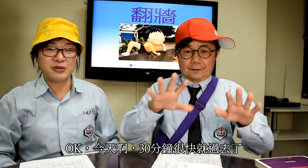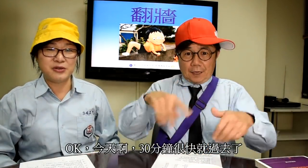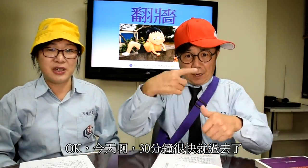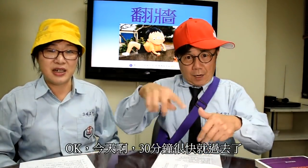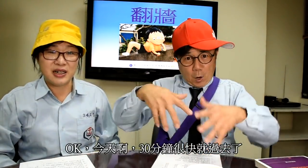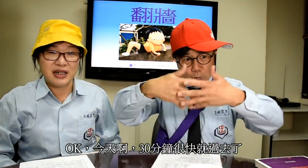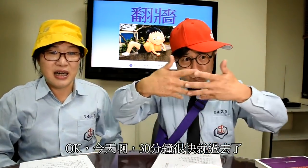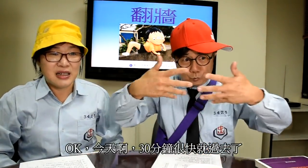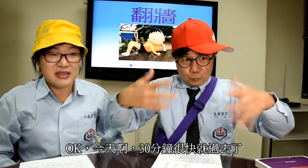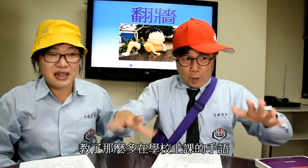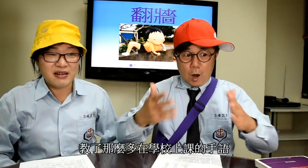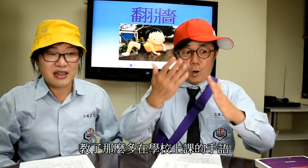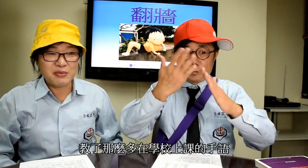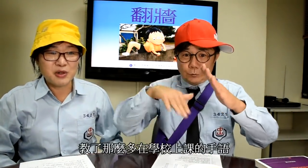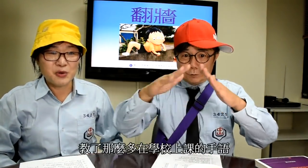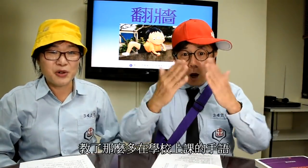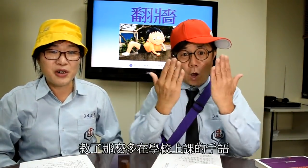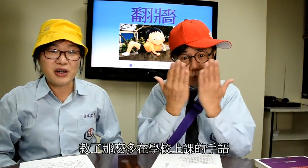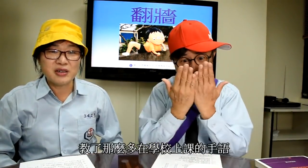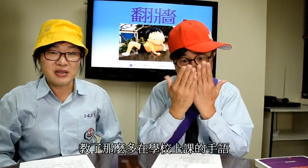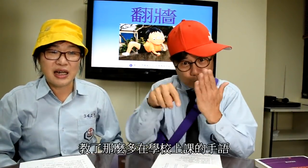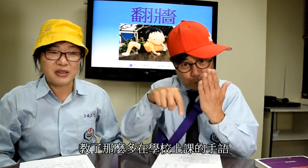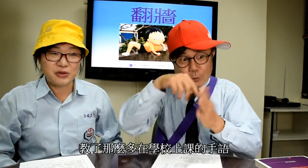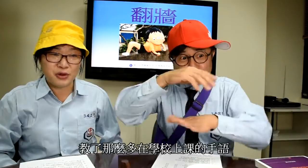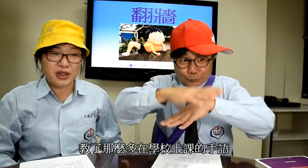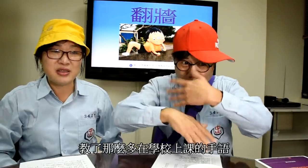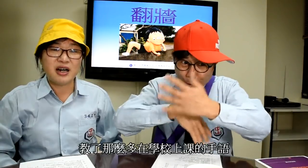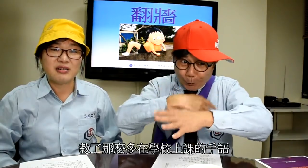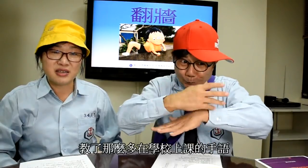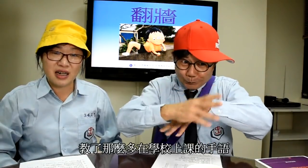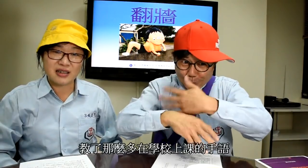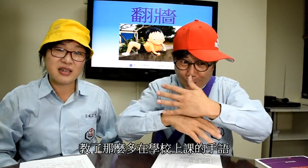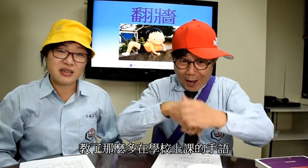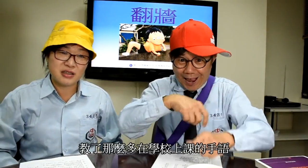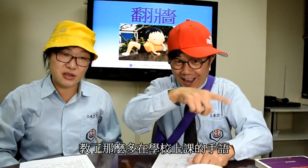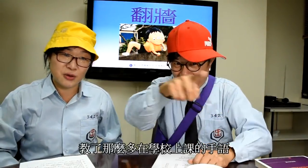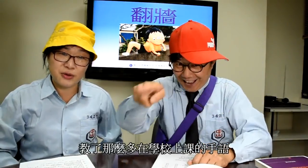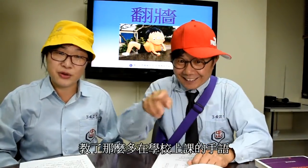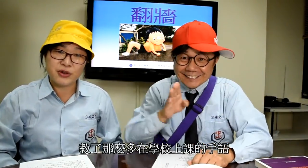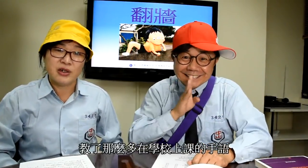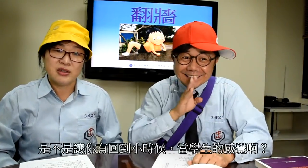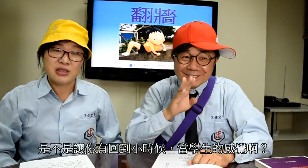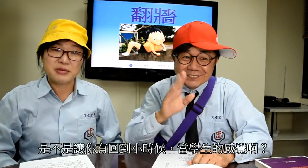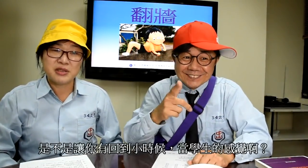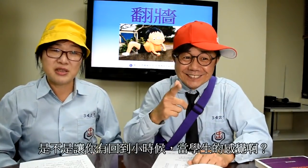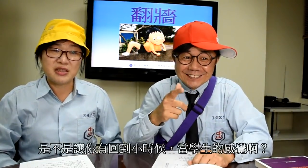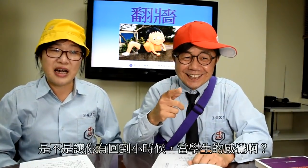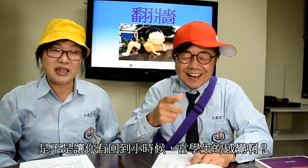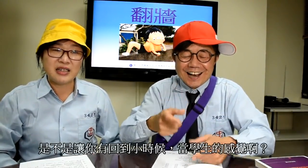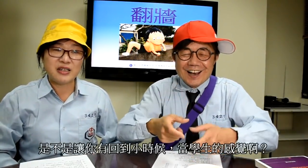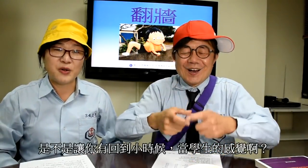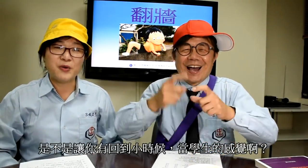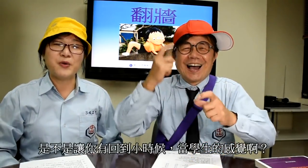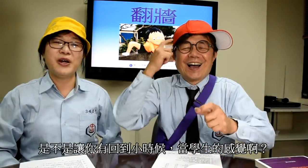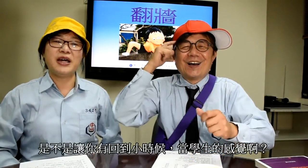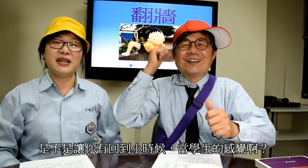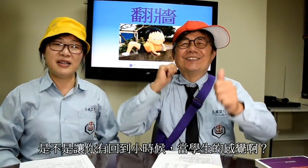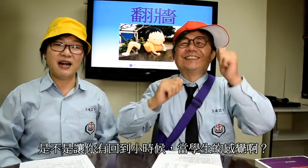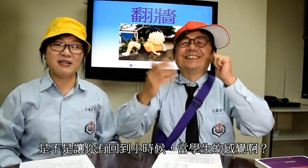了，教了那么多在学校上课的手语，是不是让你有回到小